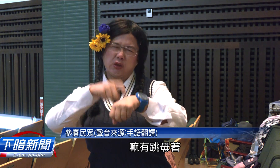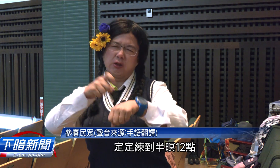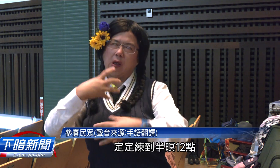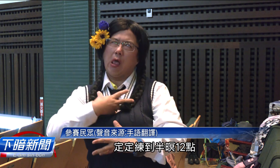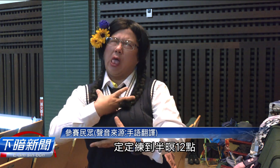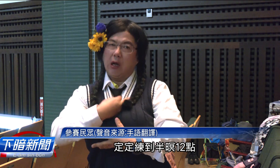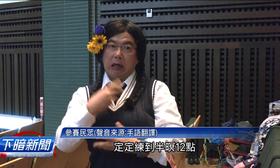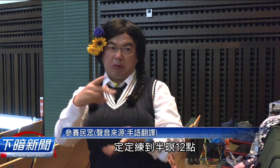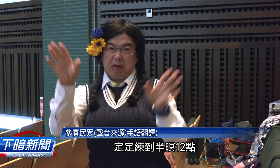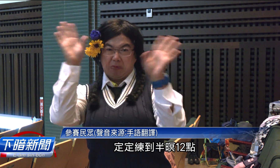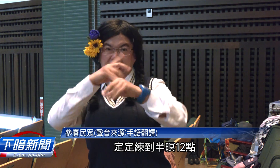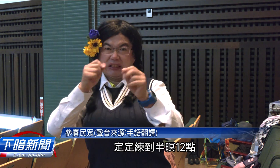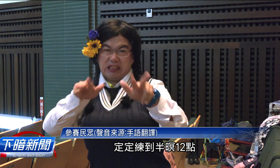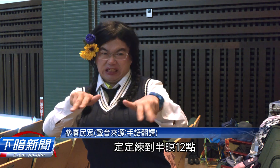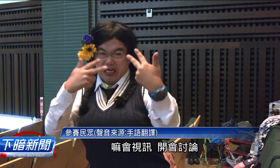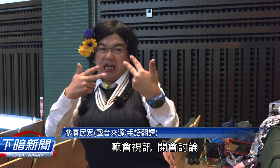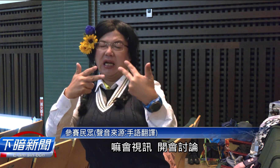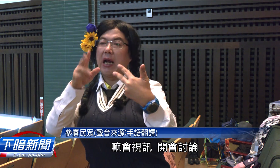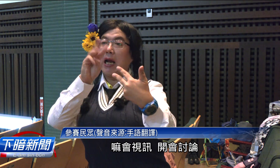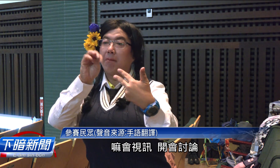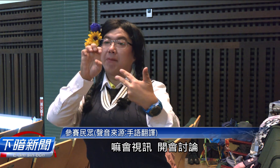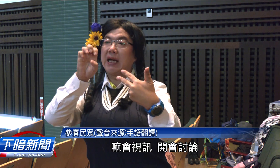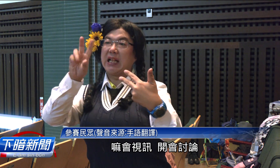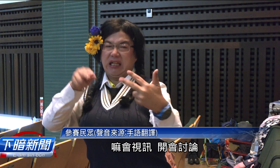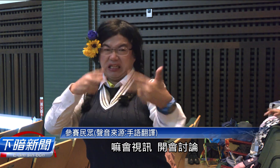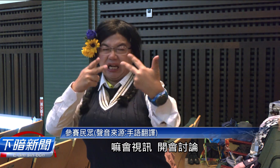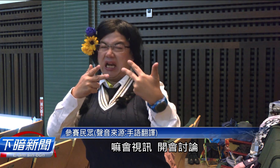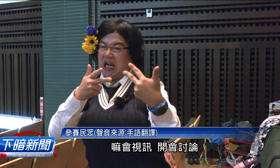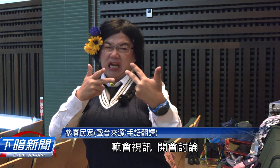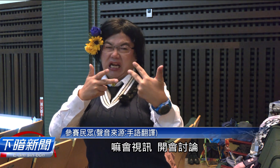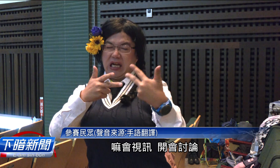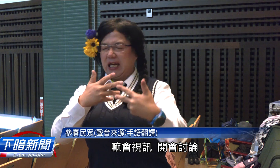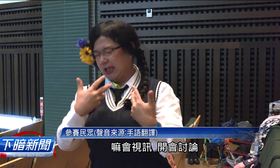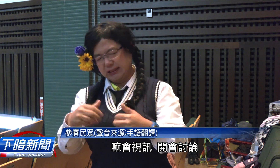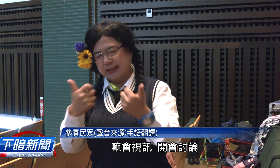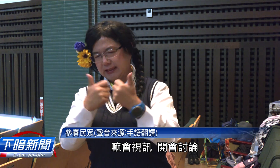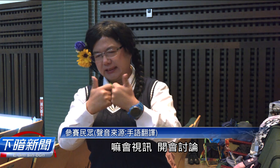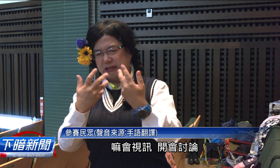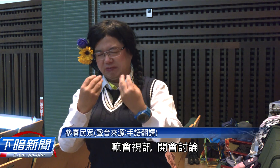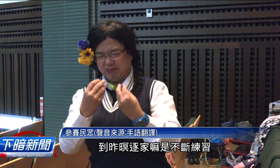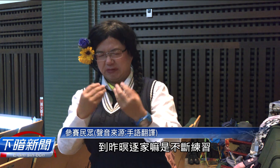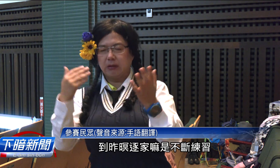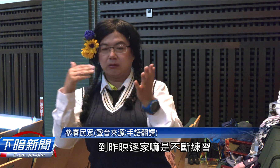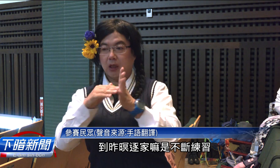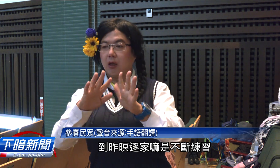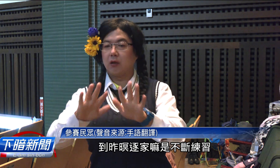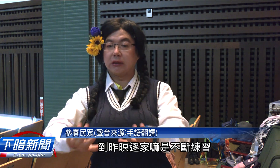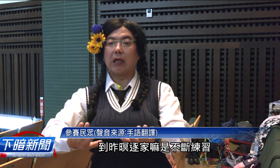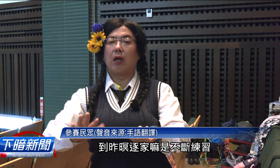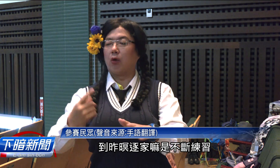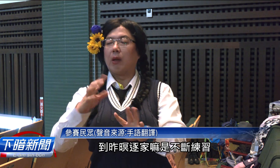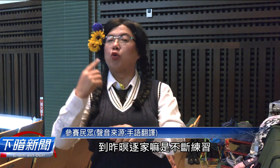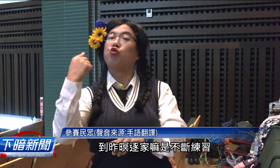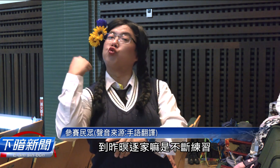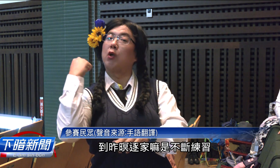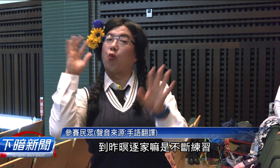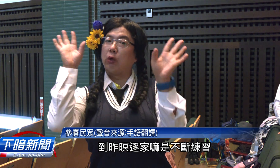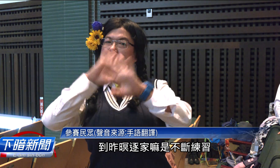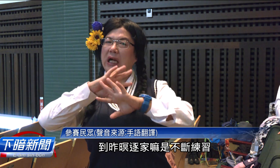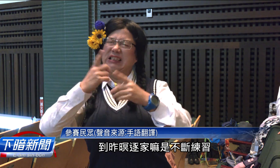到晚上12点，然后可能还要视讯啊什么，开会讨论。那到现在，昨天晚上一样也是